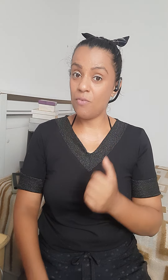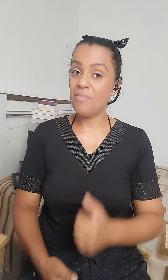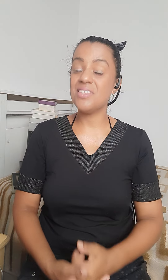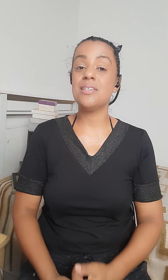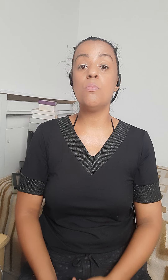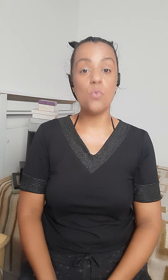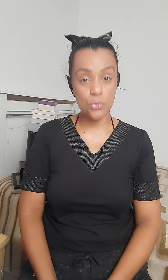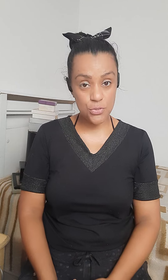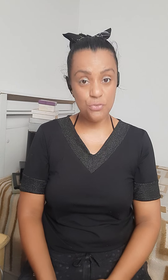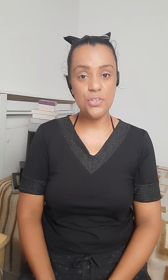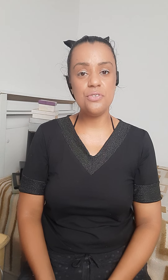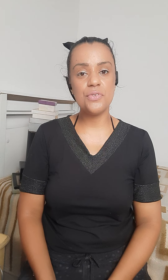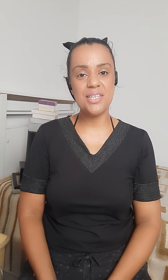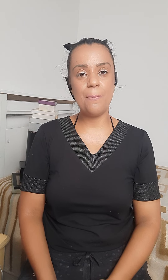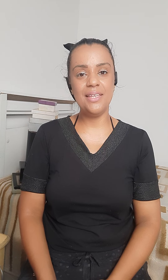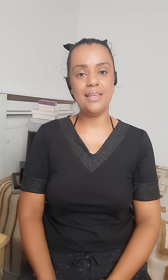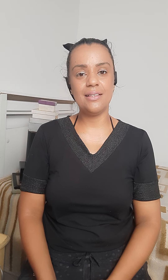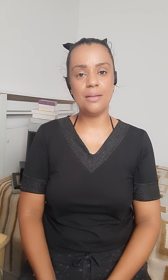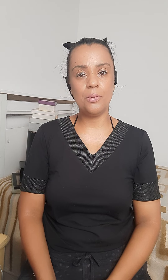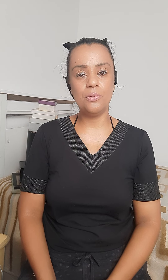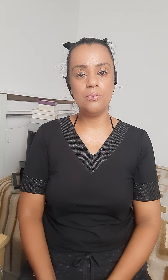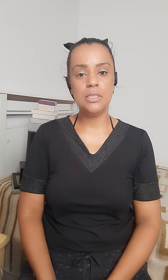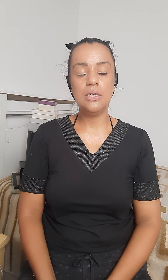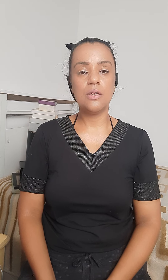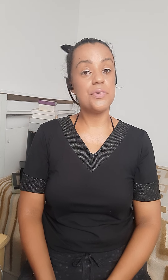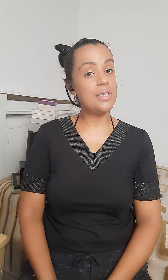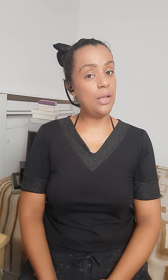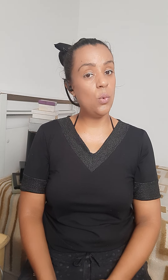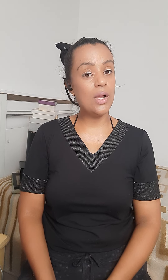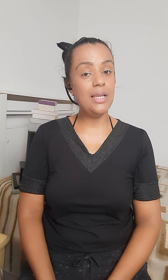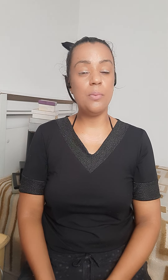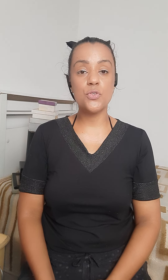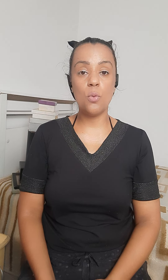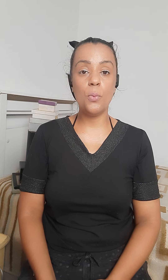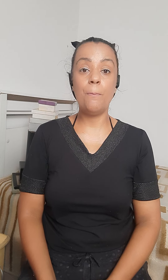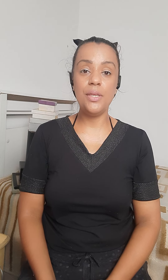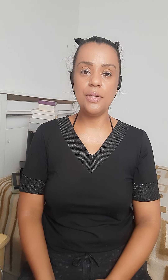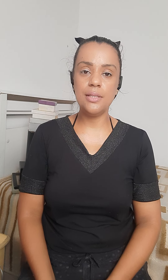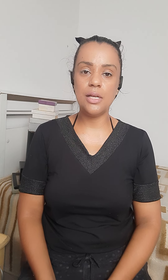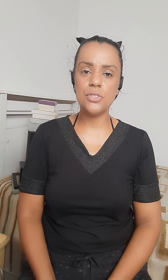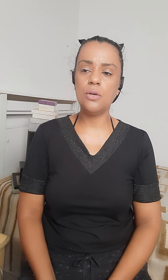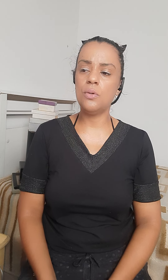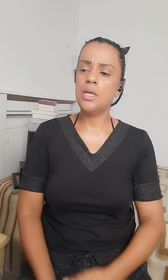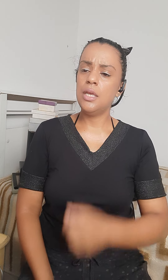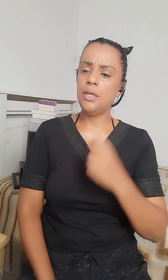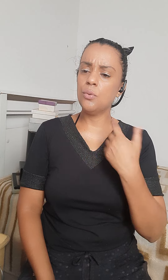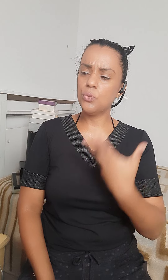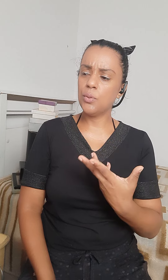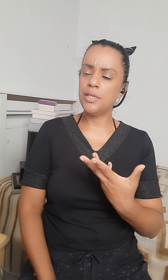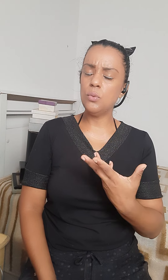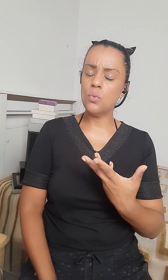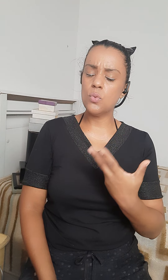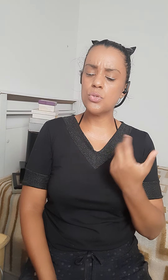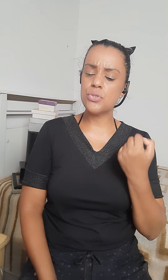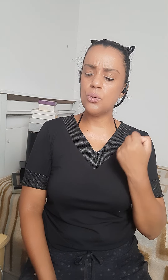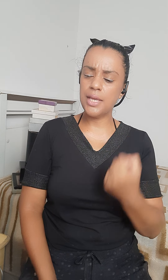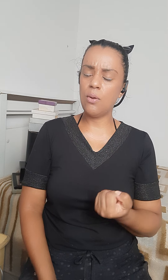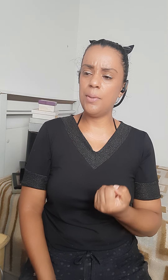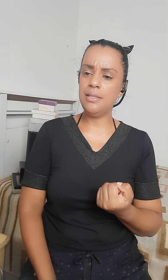vai ser muito difícil você aprender, tá bom? Então você tem que colocar Libras como prioridade. Não, eu tô aqui no curso, eu quero